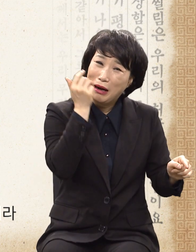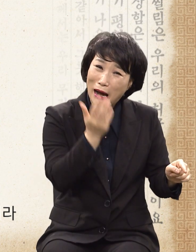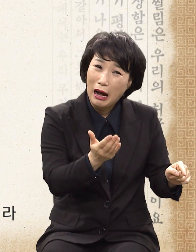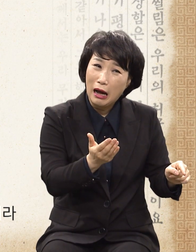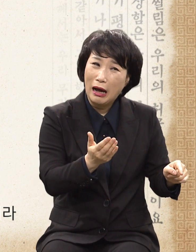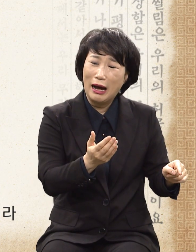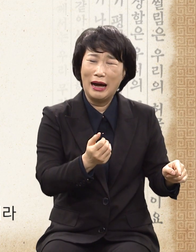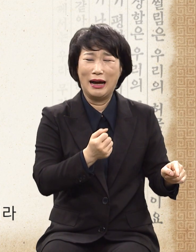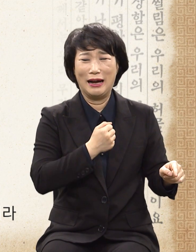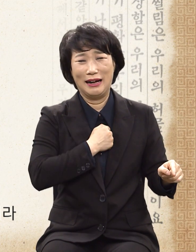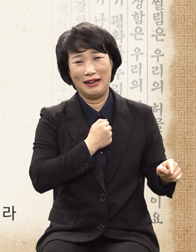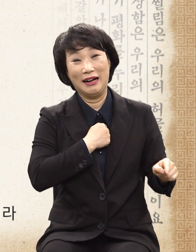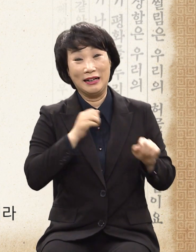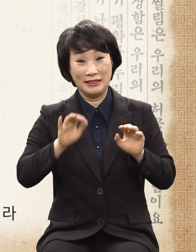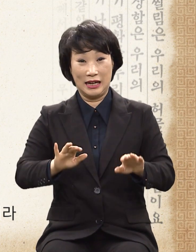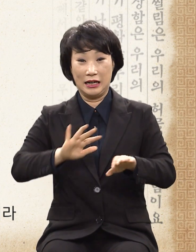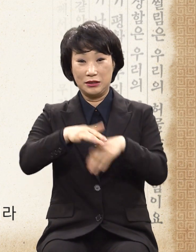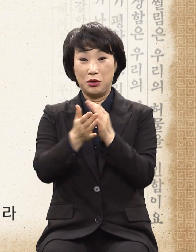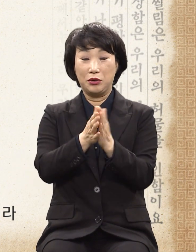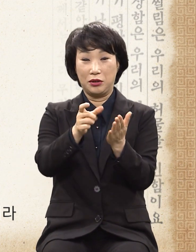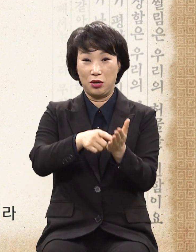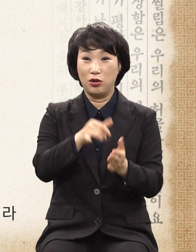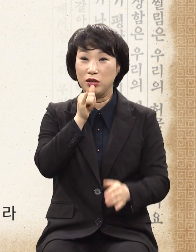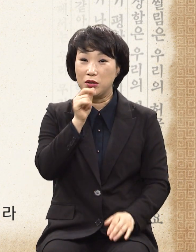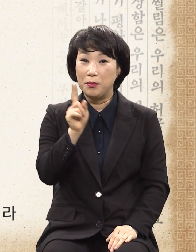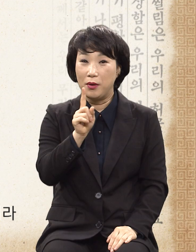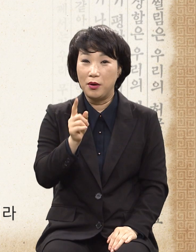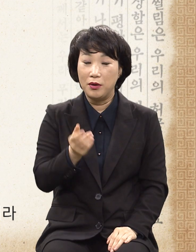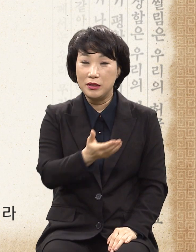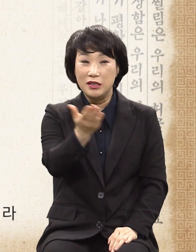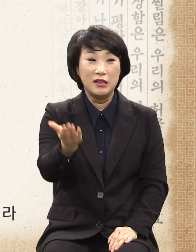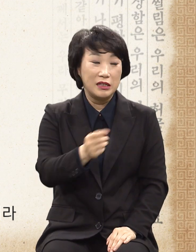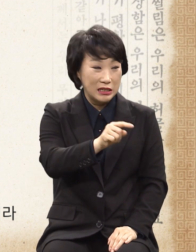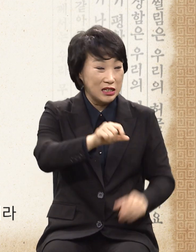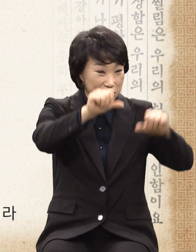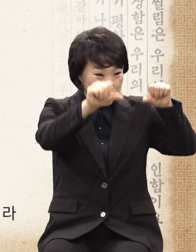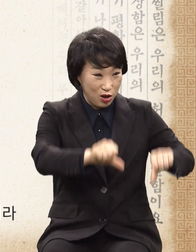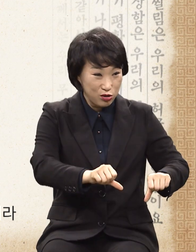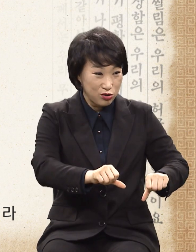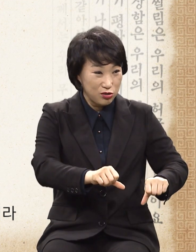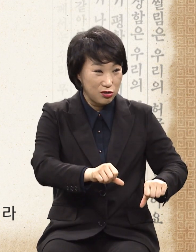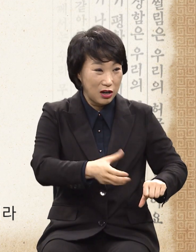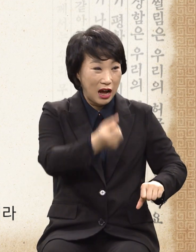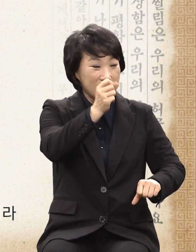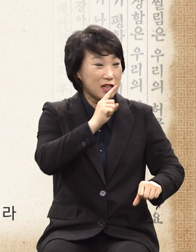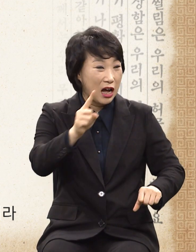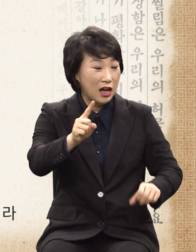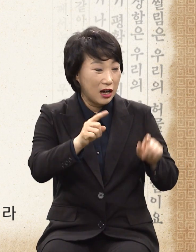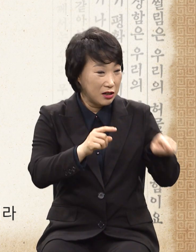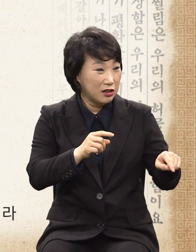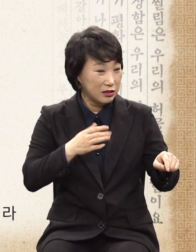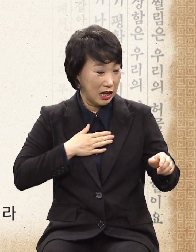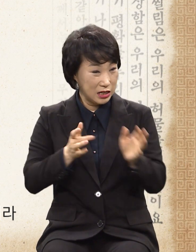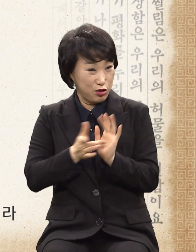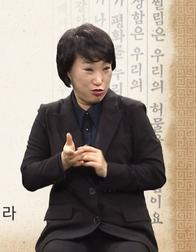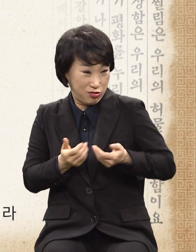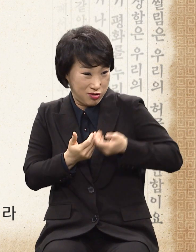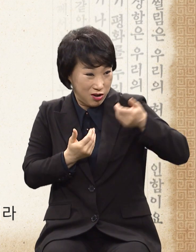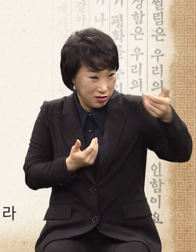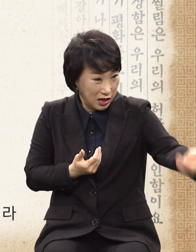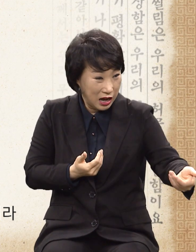있는가? 그래서 성경에 말했지, 이 저주를 받은 자들아 나를